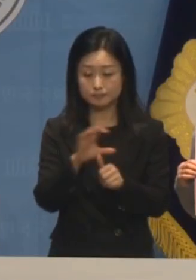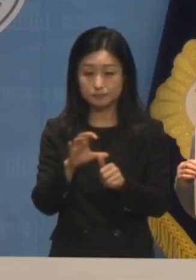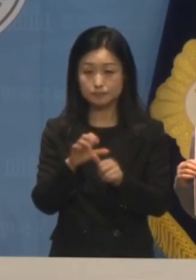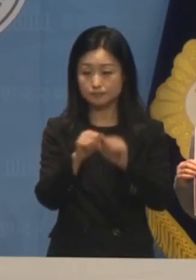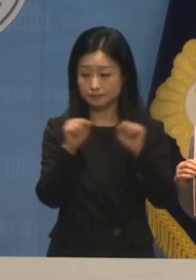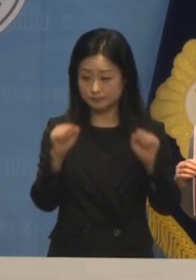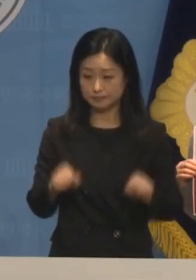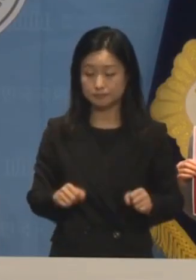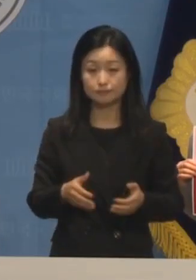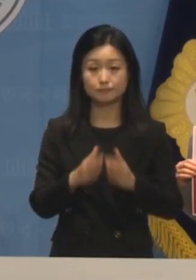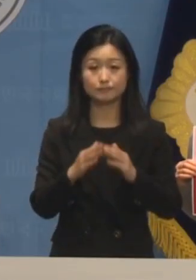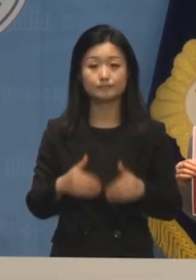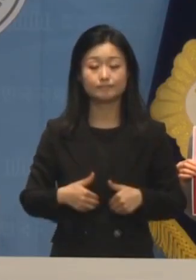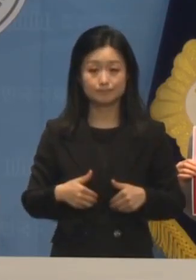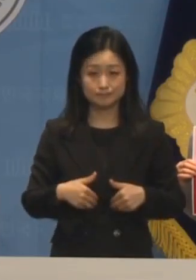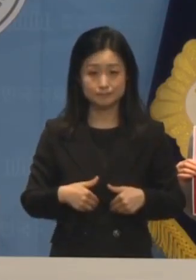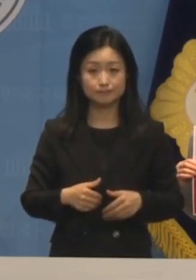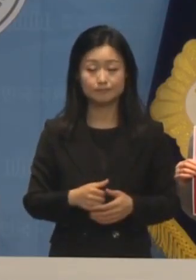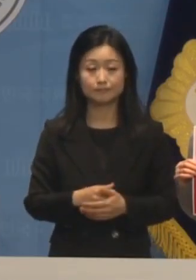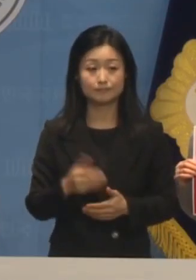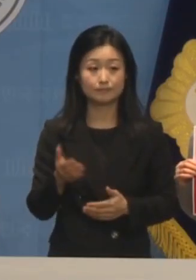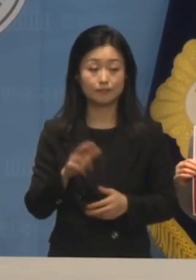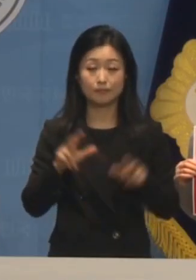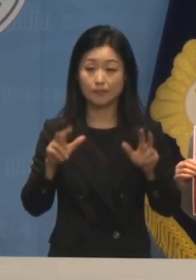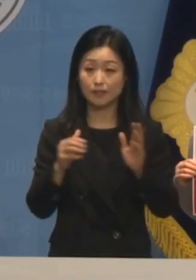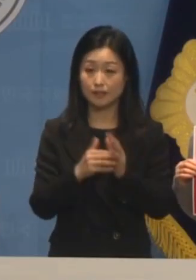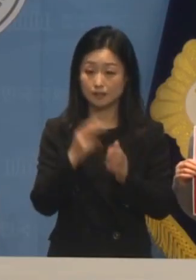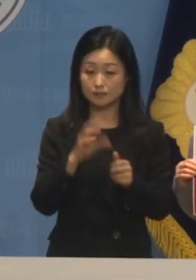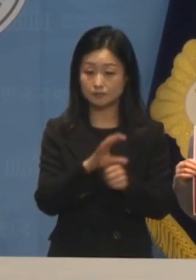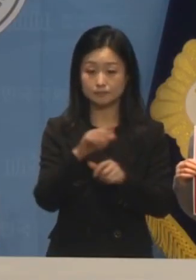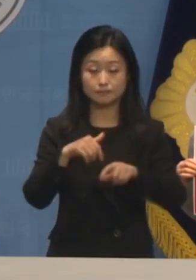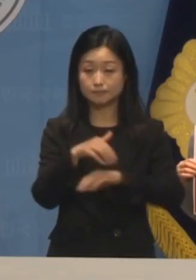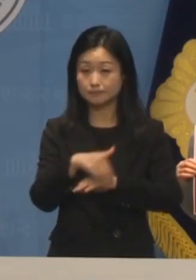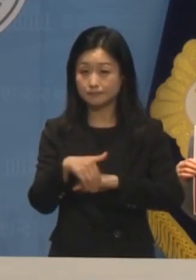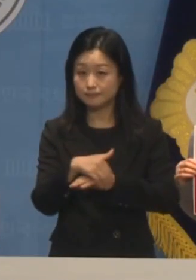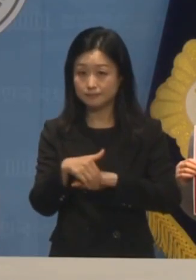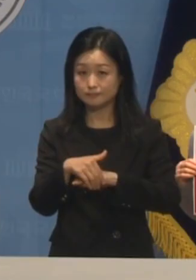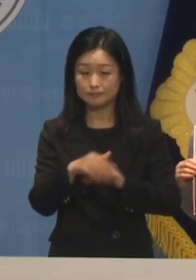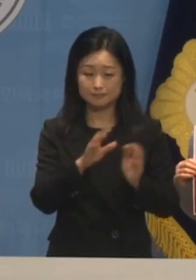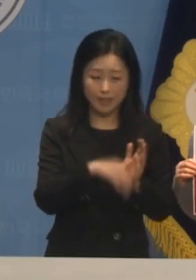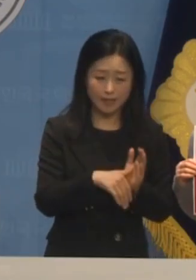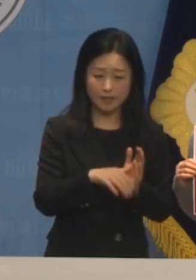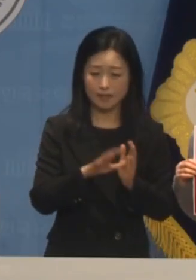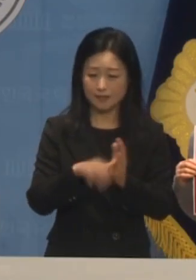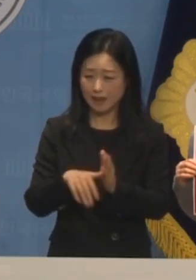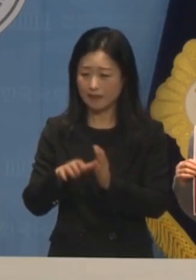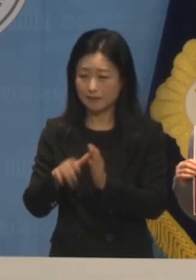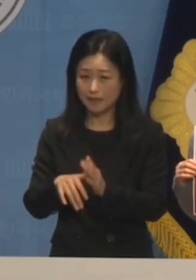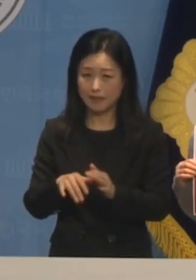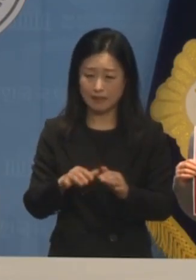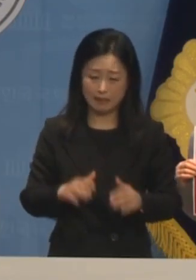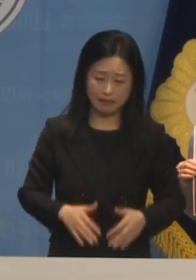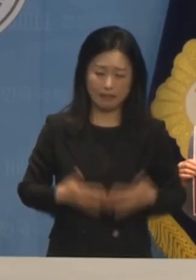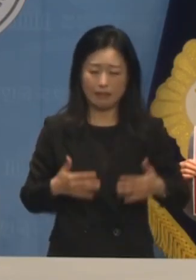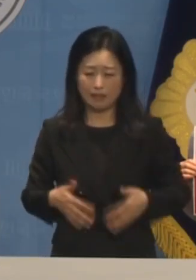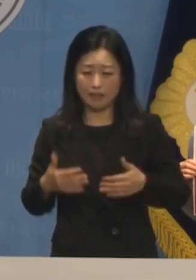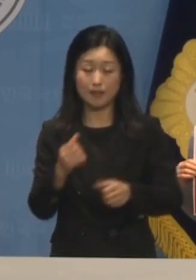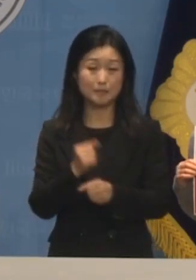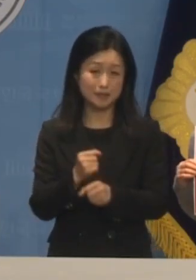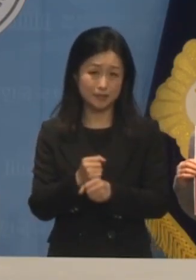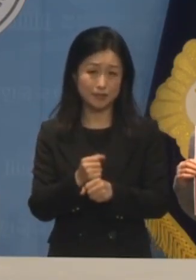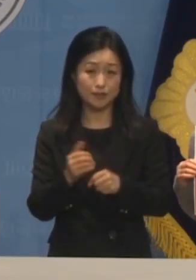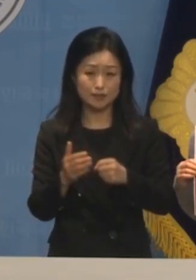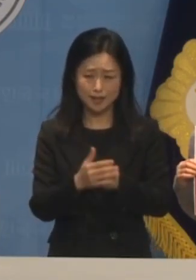구축이 필요합니다. 그런데 지금까지 돌봄 정책은 그때그때의 양적 대응에 치중한 나머지 돌봄